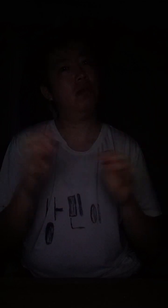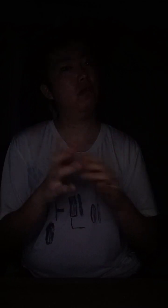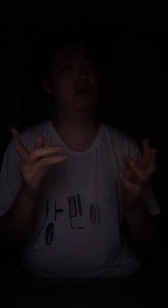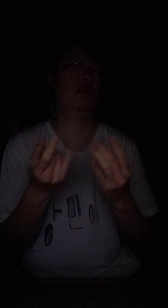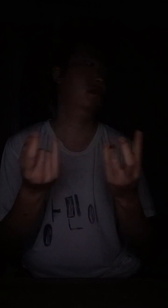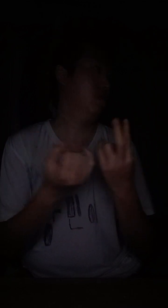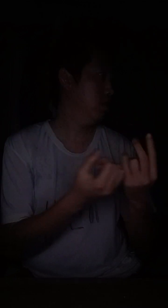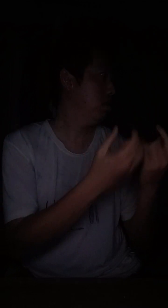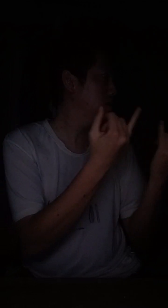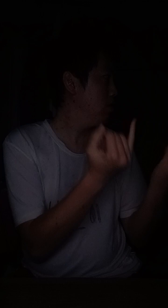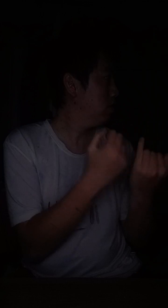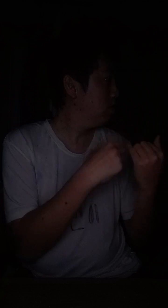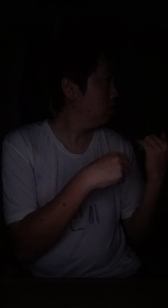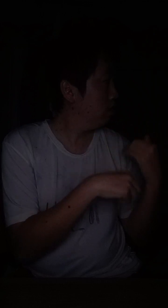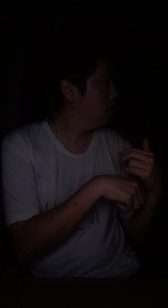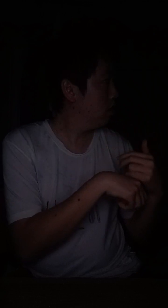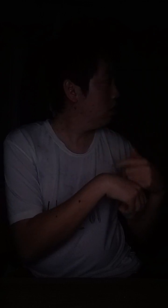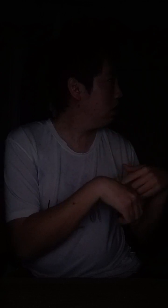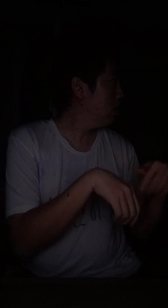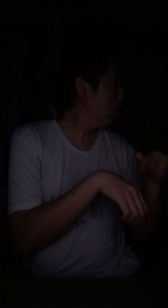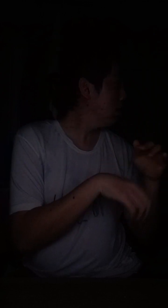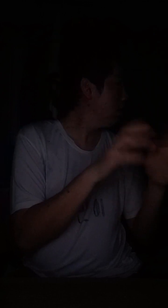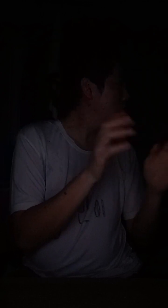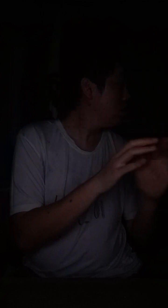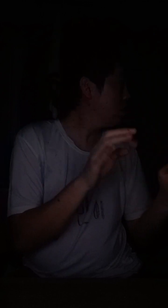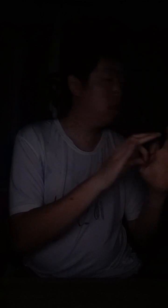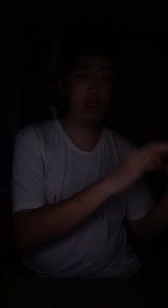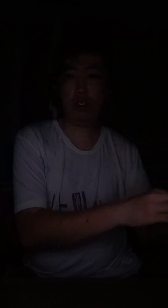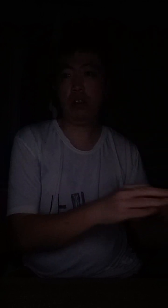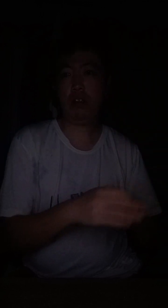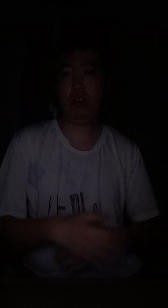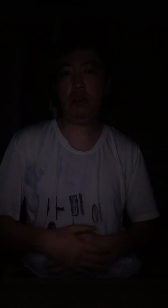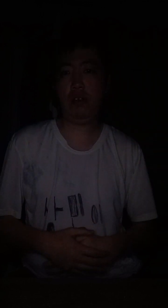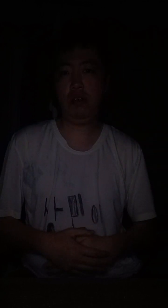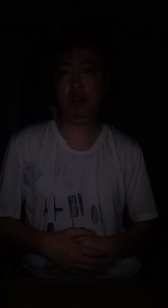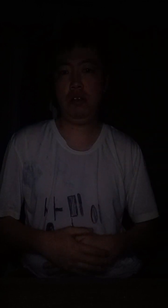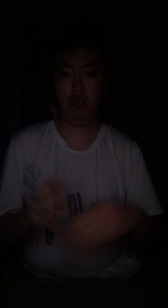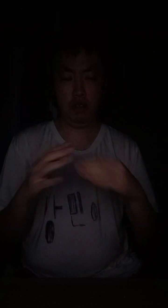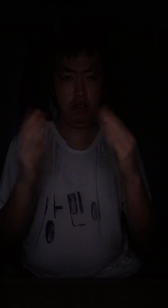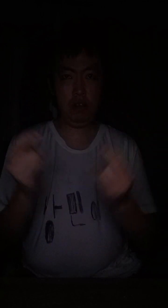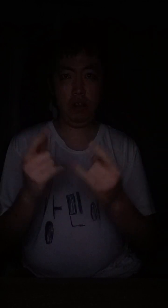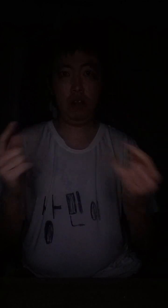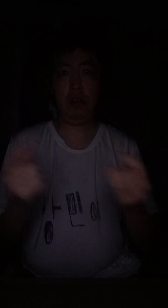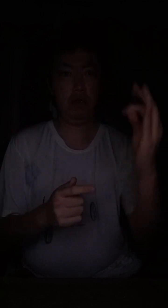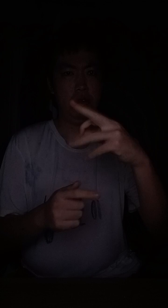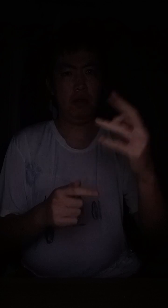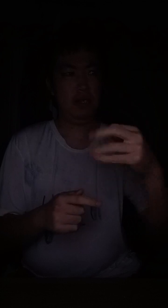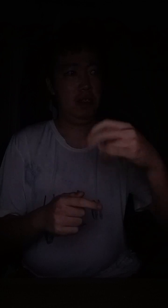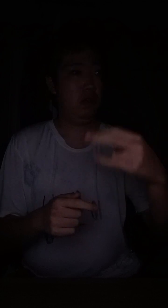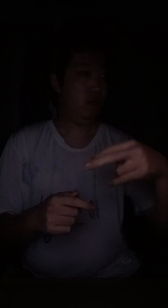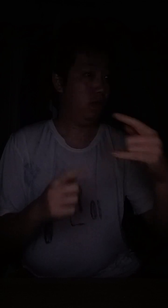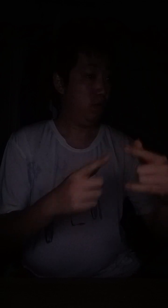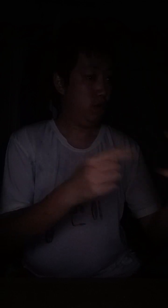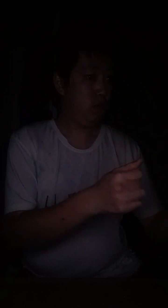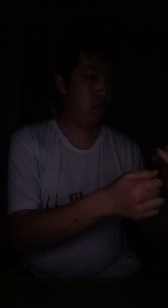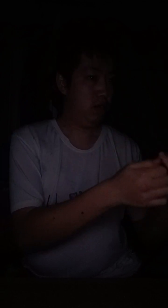20대 여성, 그리고 미성년자도 있는 것으로 알려졌습니다. 100여 개에 이르는 이 영상은 개인별로 분류돼 편집까지 된